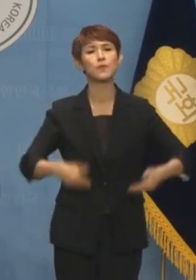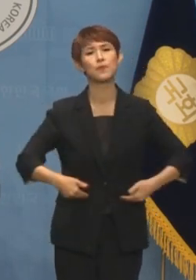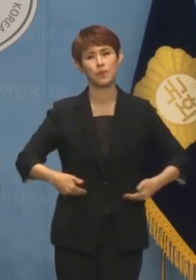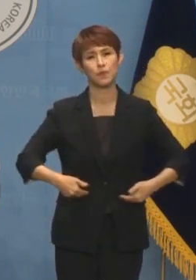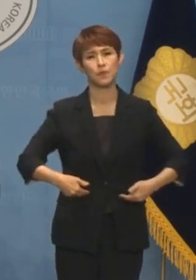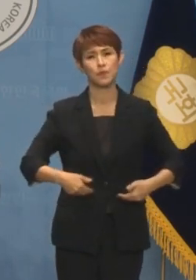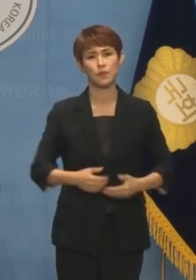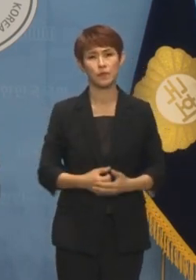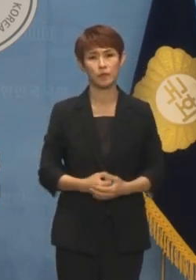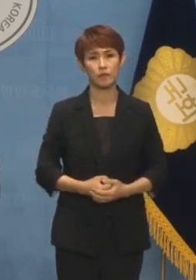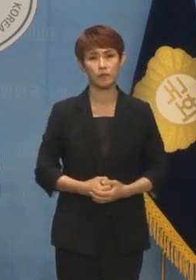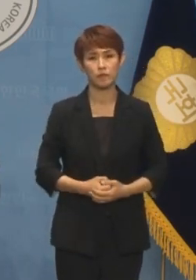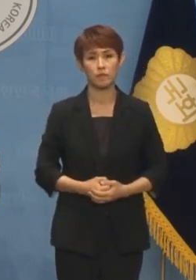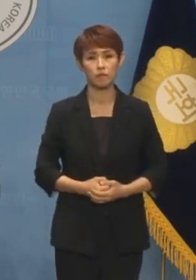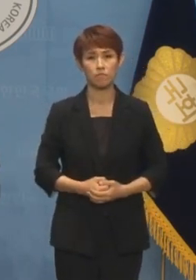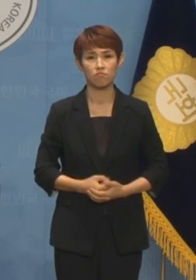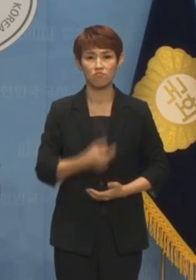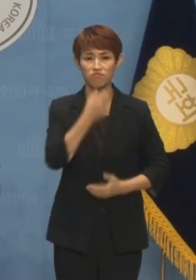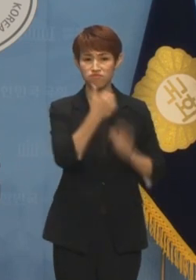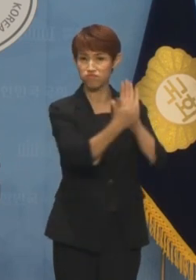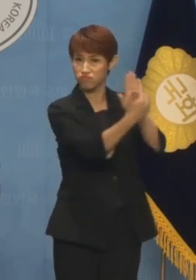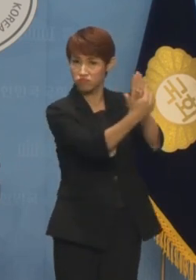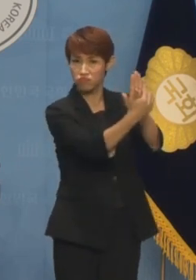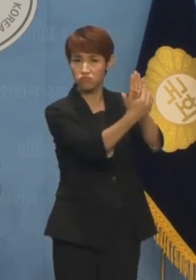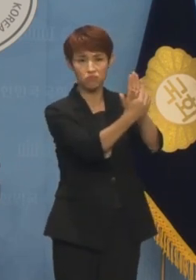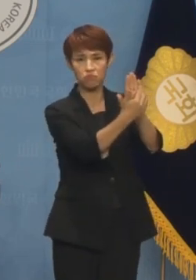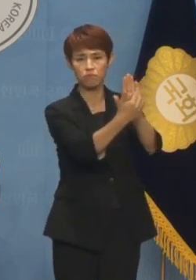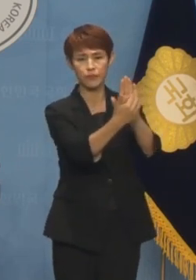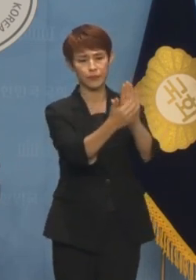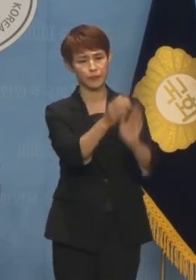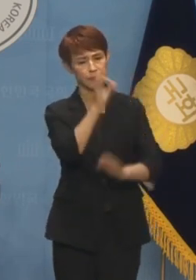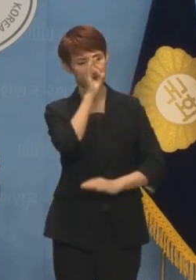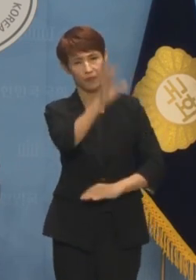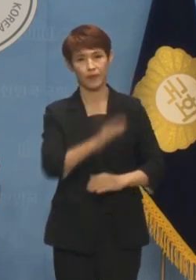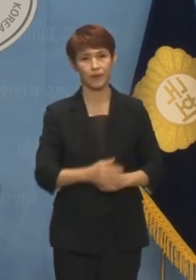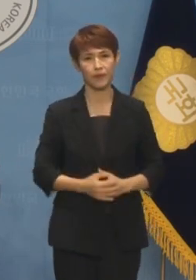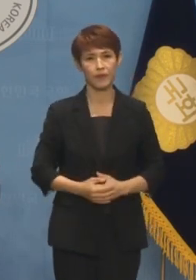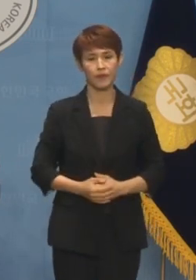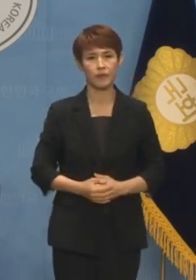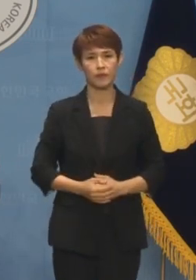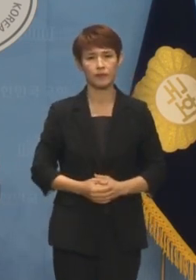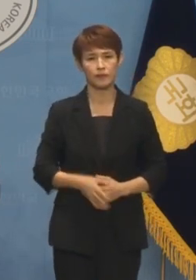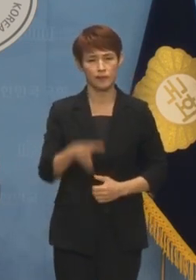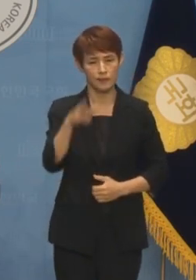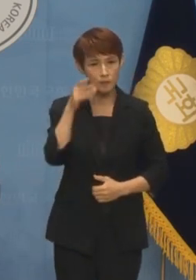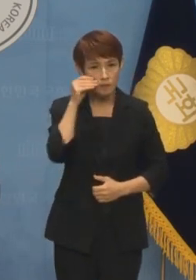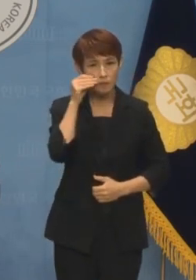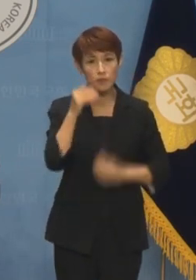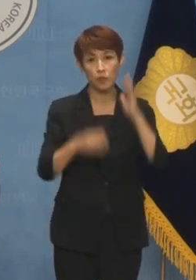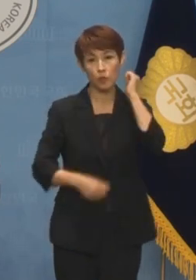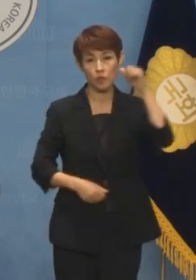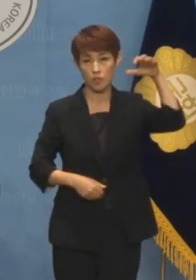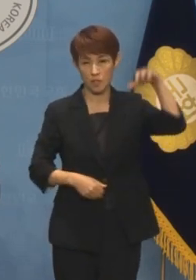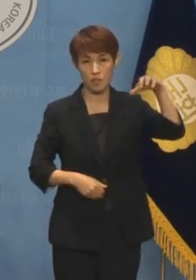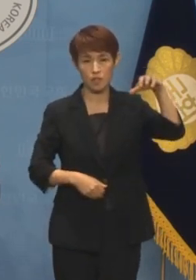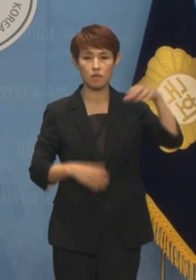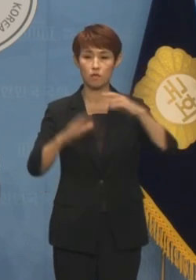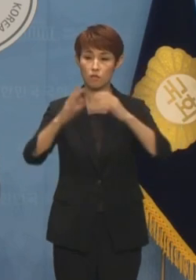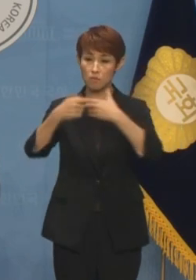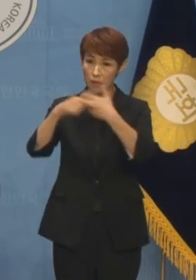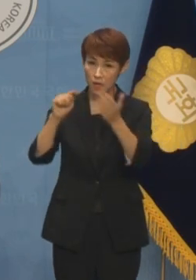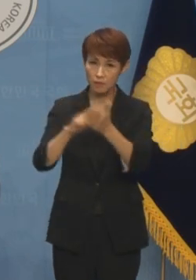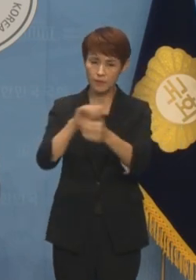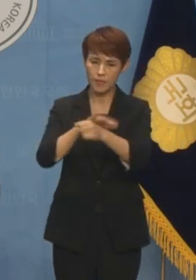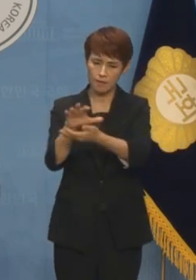사실입니다. 거부권은 더 이상 용납되지 않습니다. 부디 대통령실이 민심을